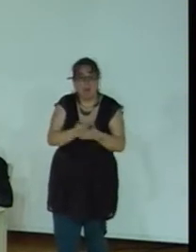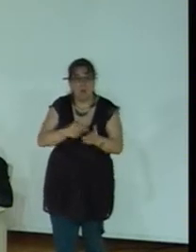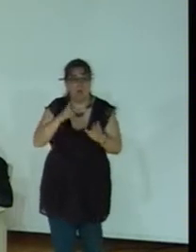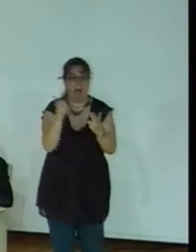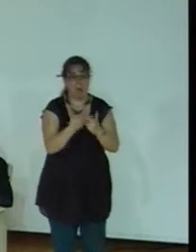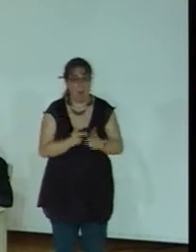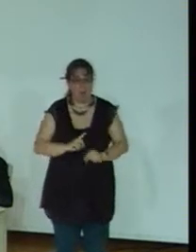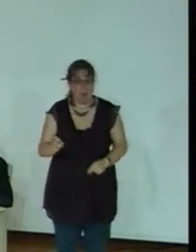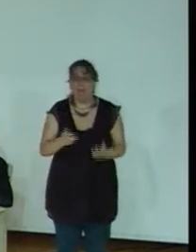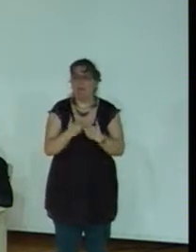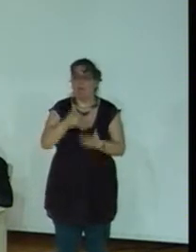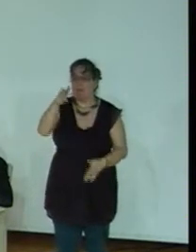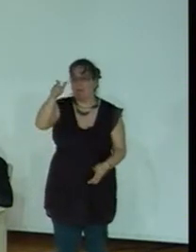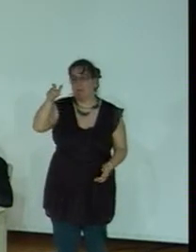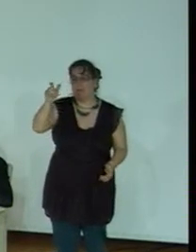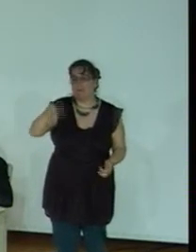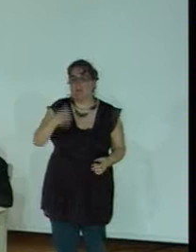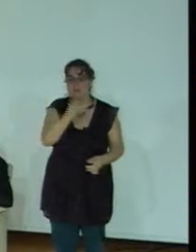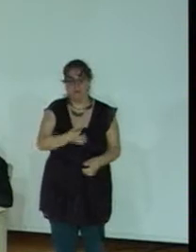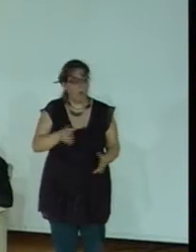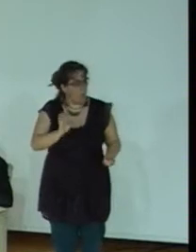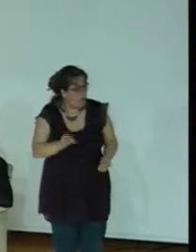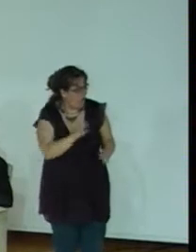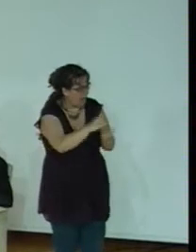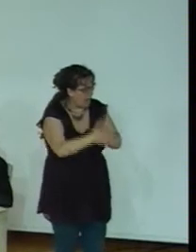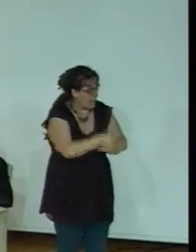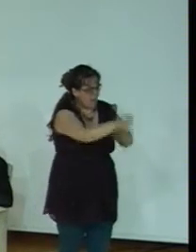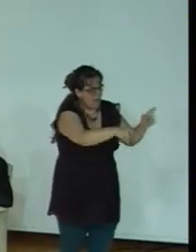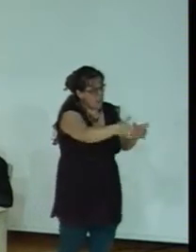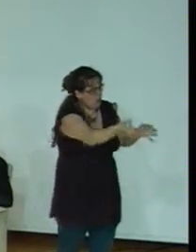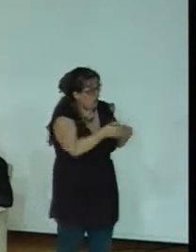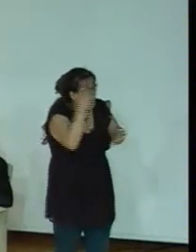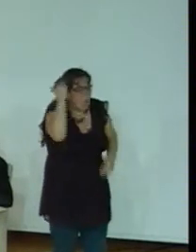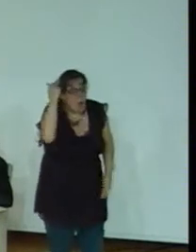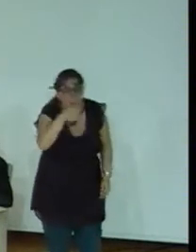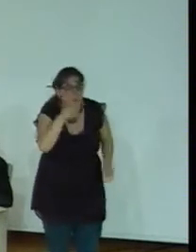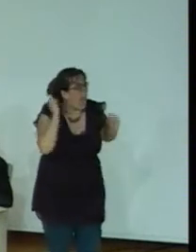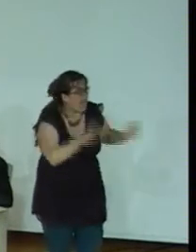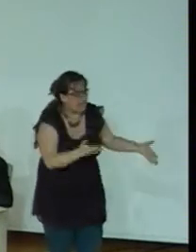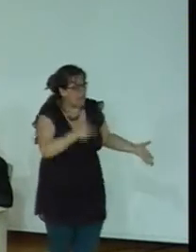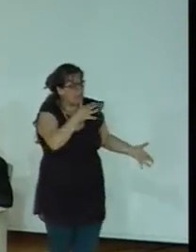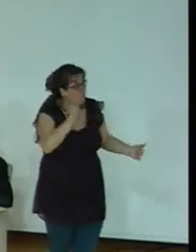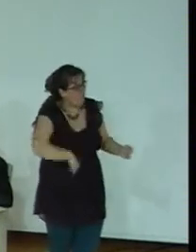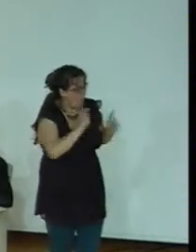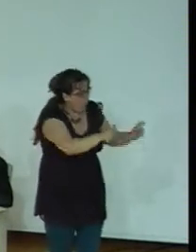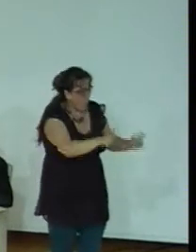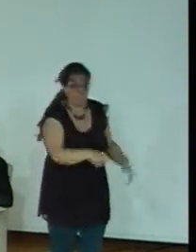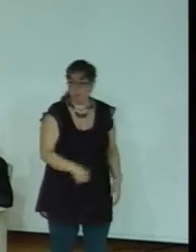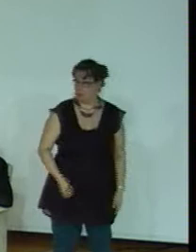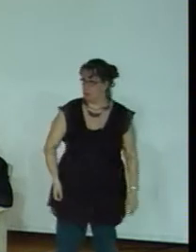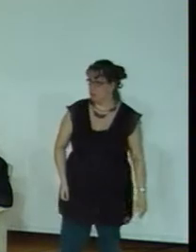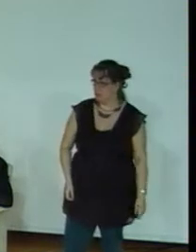pas laisser les gens dire n'importe quoi sur Internet ». C'est la définition même de la liberté d'expression, mais bon, apparemment, tout le monde n'en a pas la